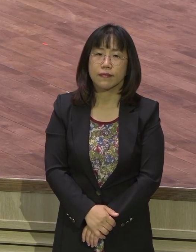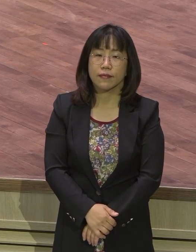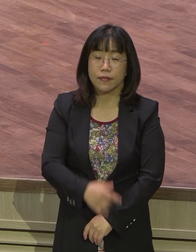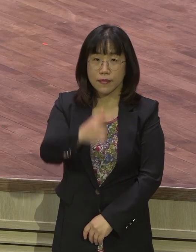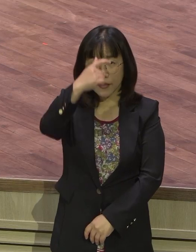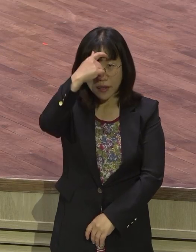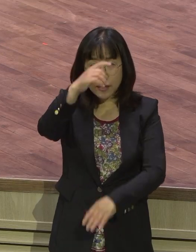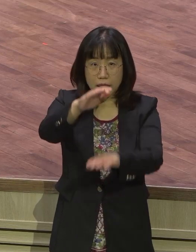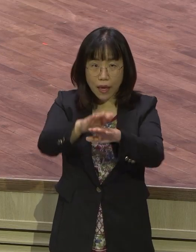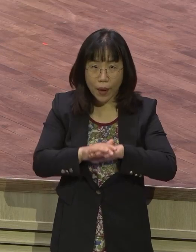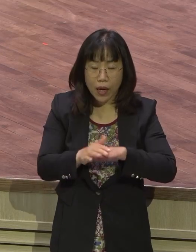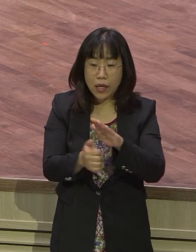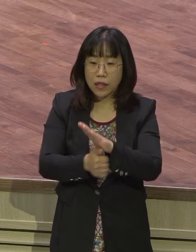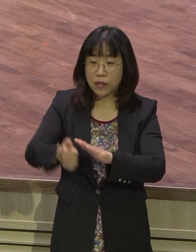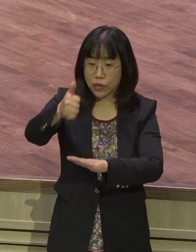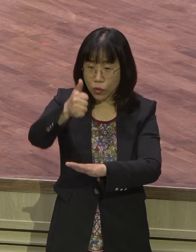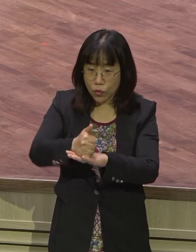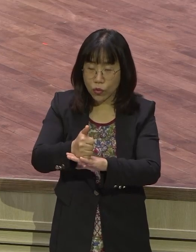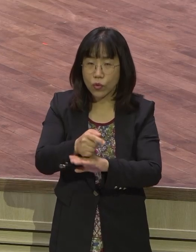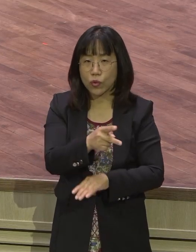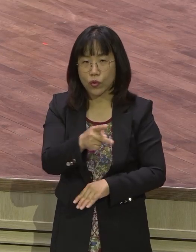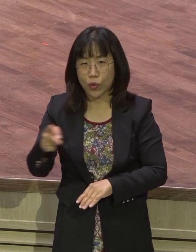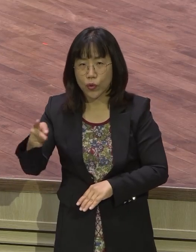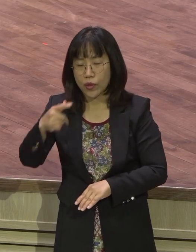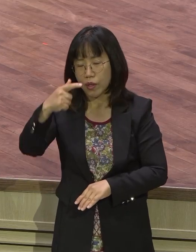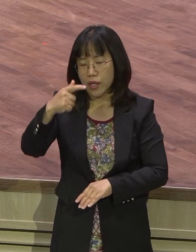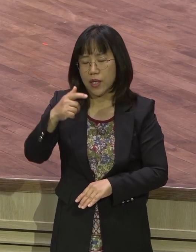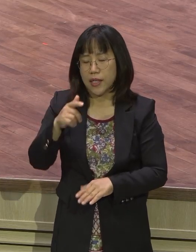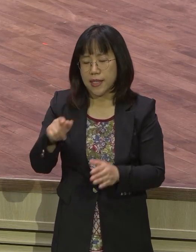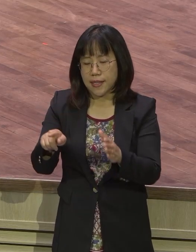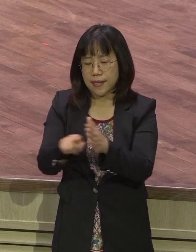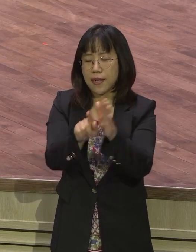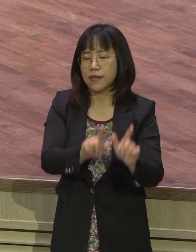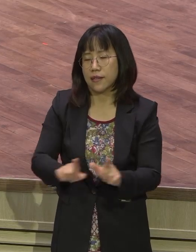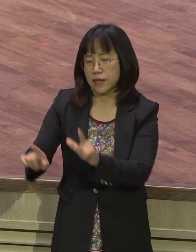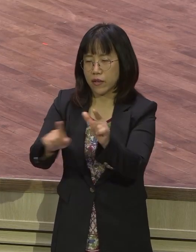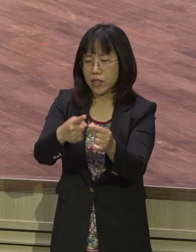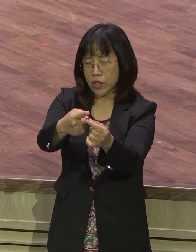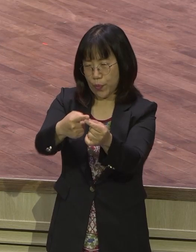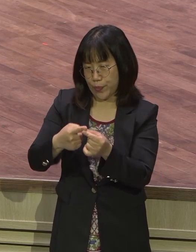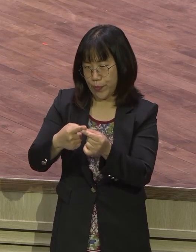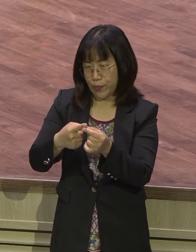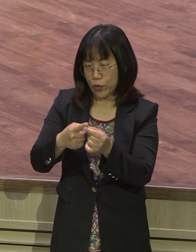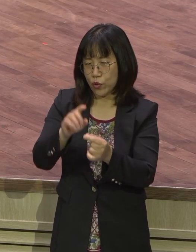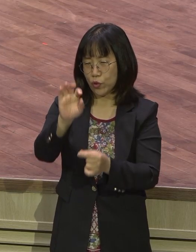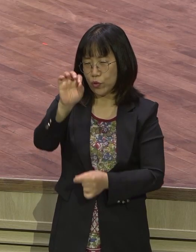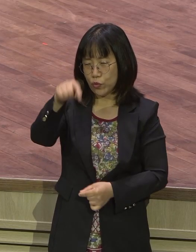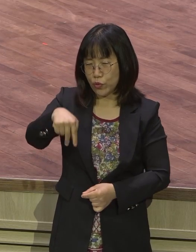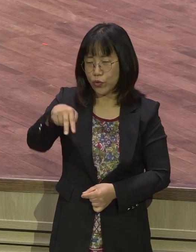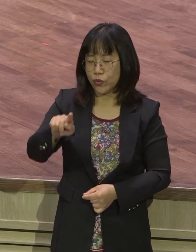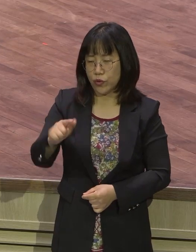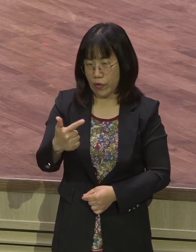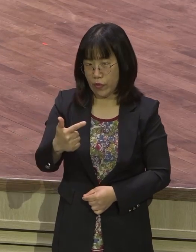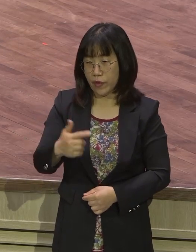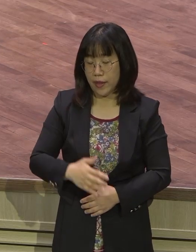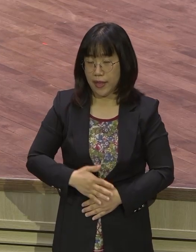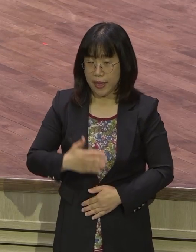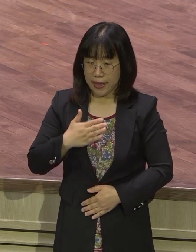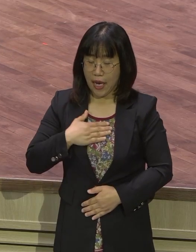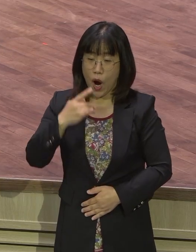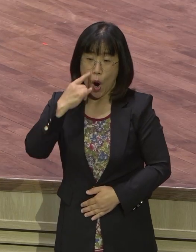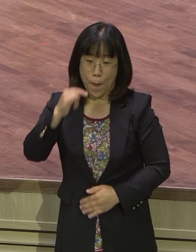예배에 성공하는 것이 뭐예요? 예배 성공이 신앙생활 최우선이에요. 저는 못된 신앙이에요.